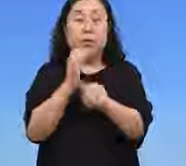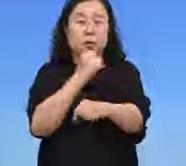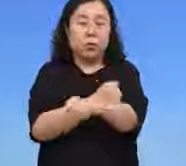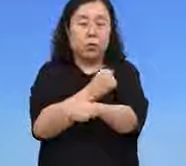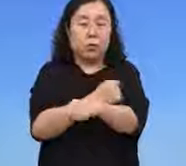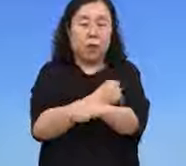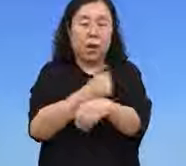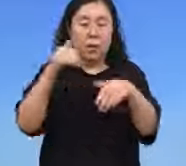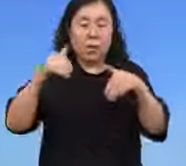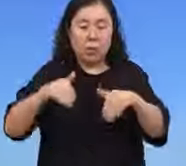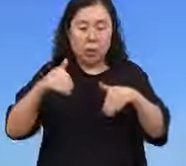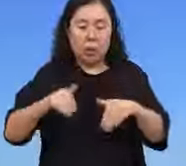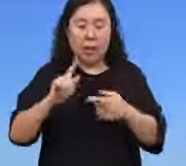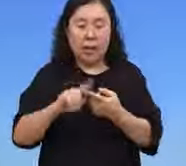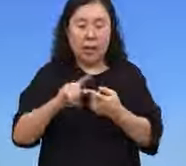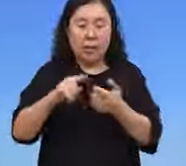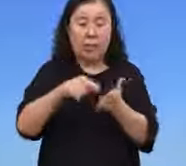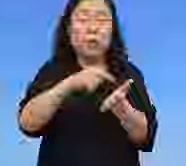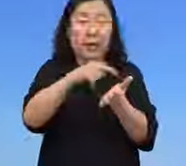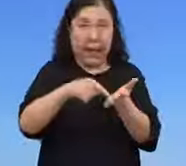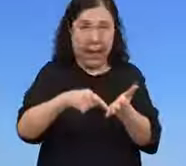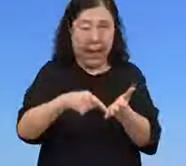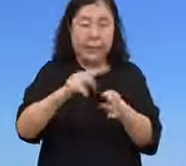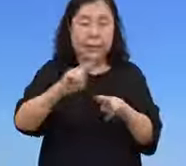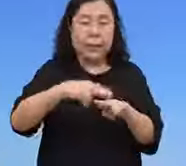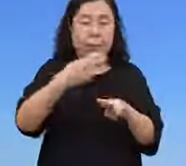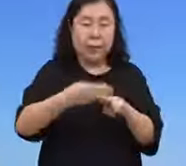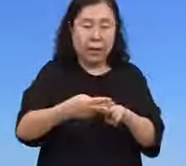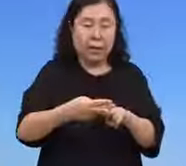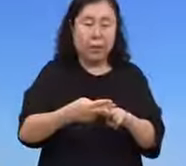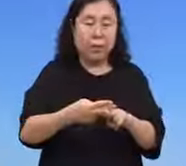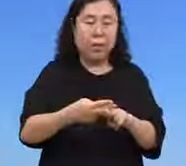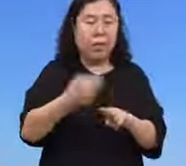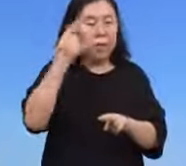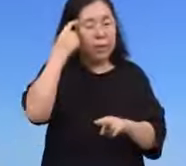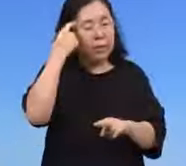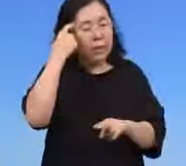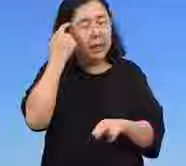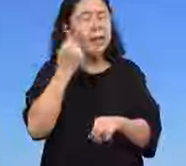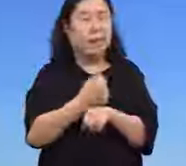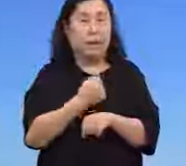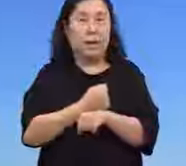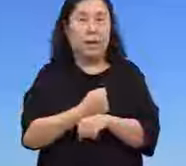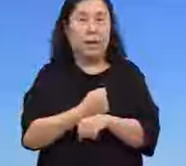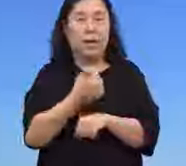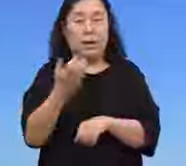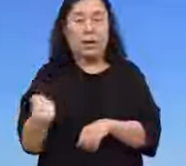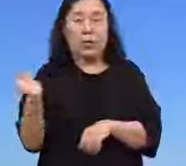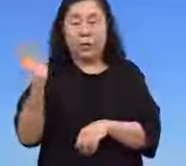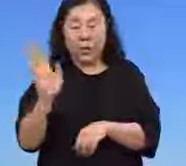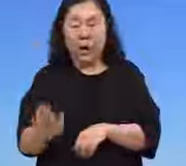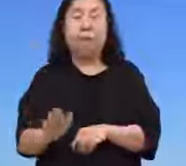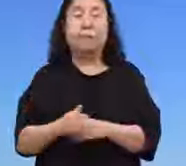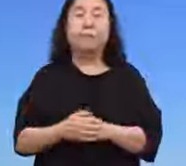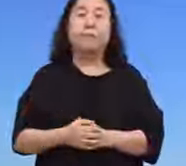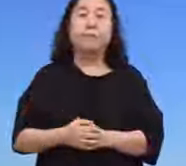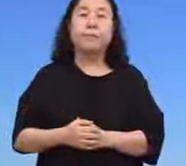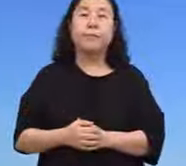그저 수고한 종들에 대한 보상으로만 제가 생각했습니다. 이렇게 보상해 주시는구나.